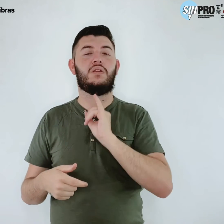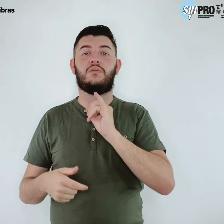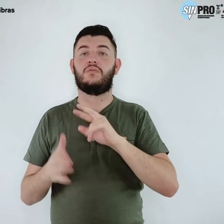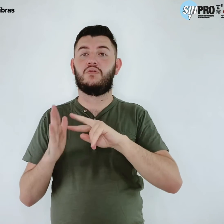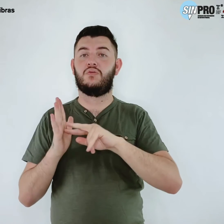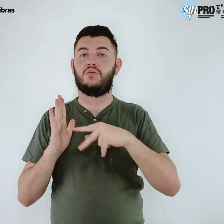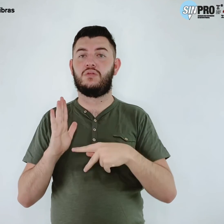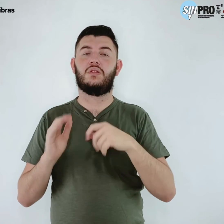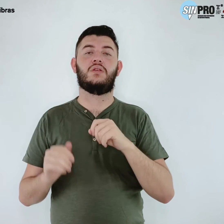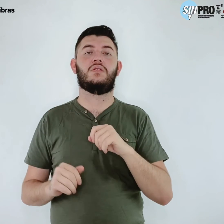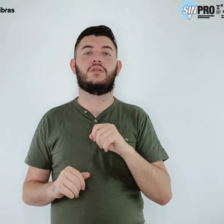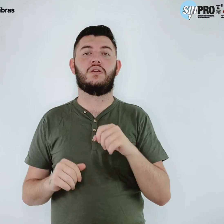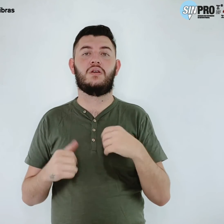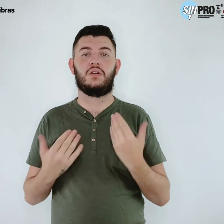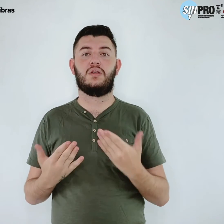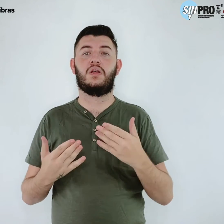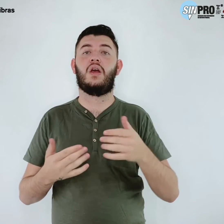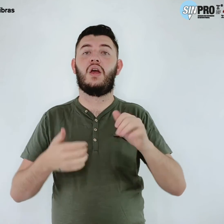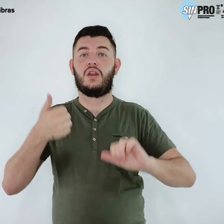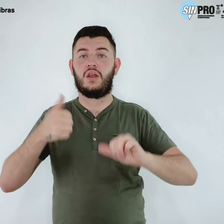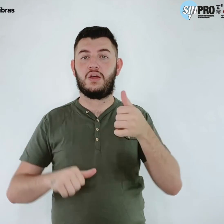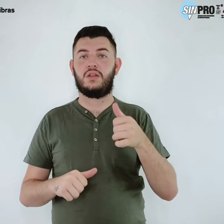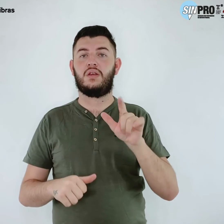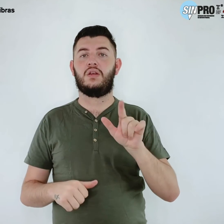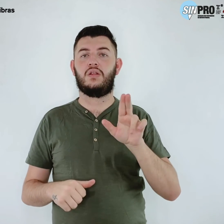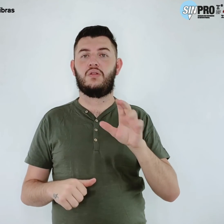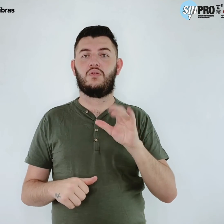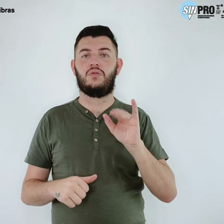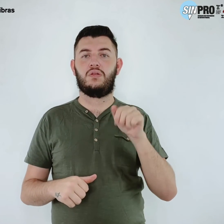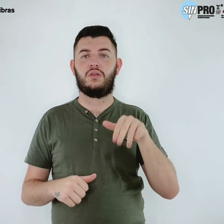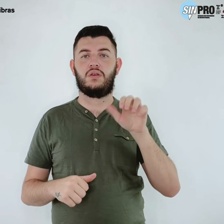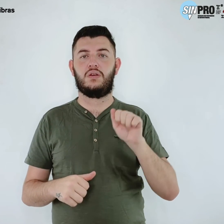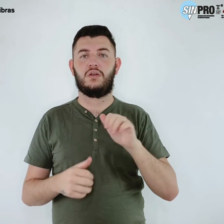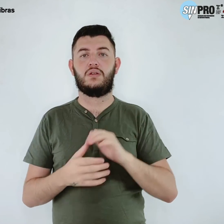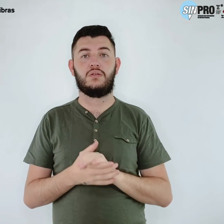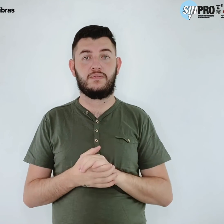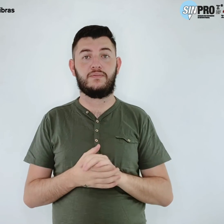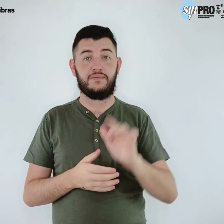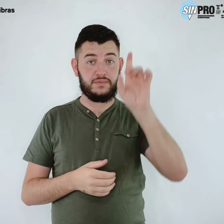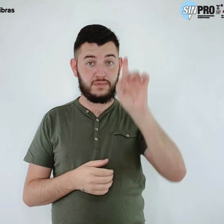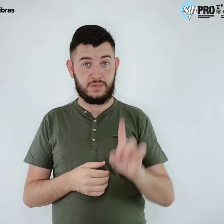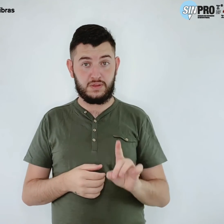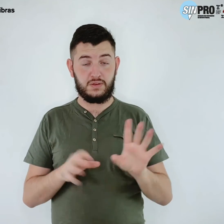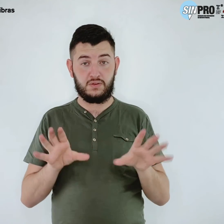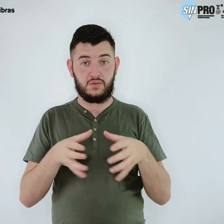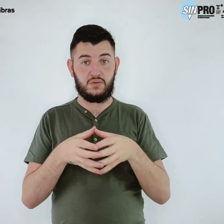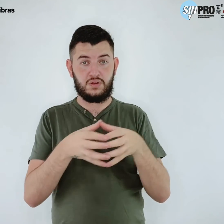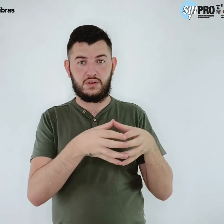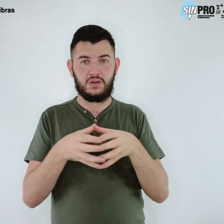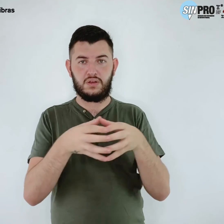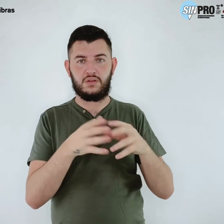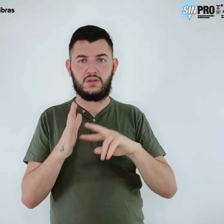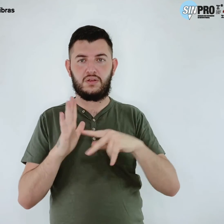por exemplo, no sindicato, analisa Luciana Custódio. A diretoria colegiada